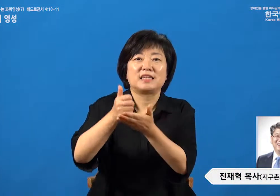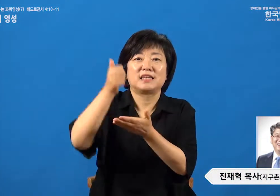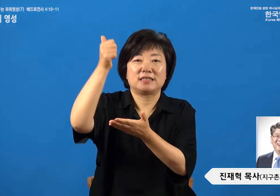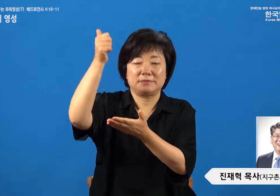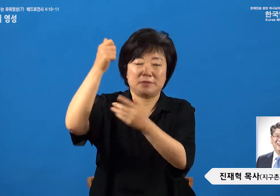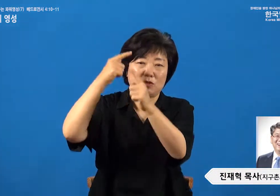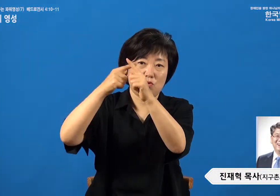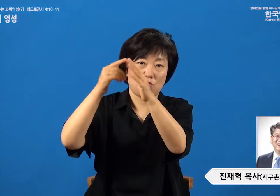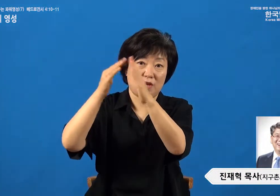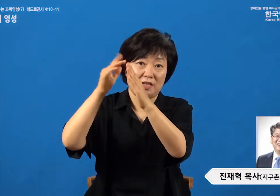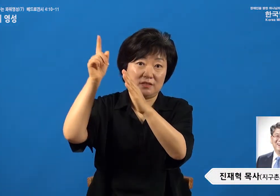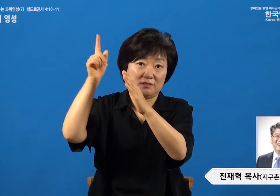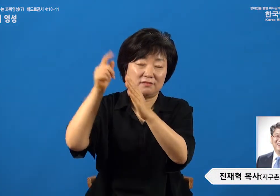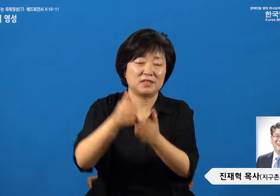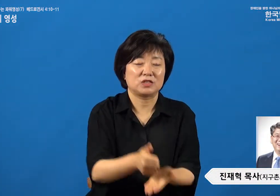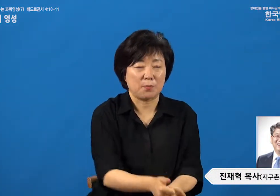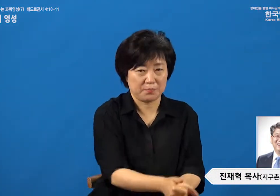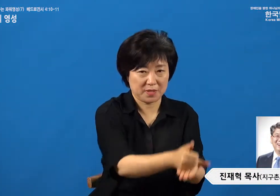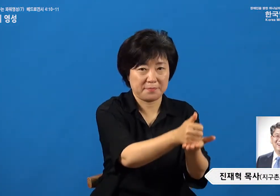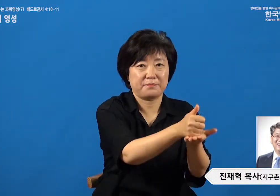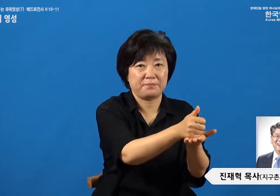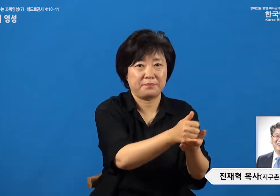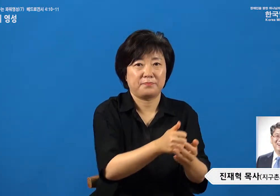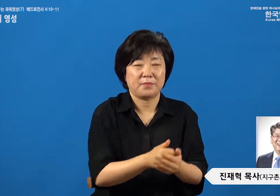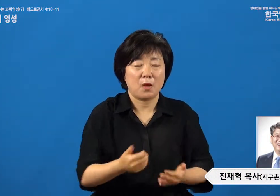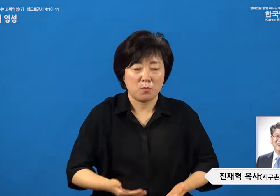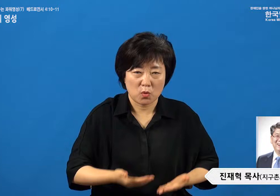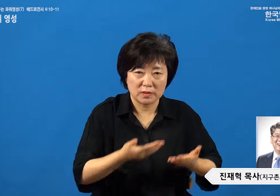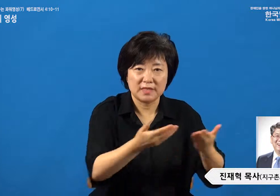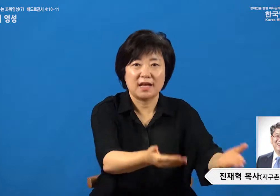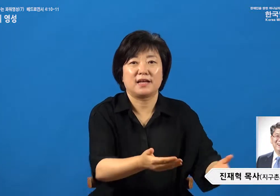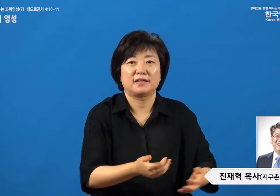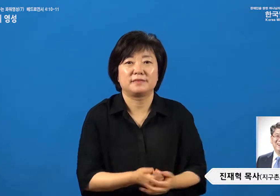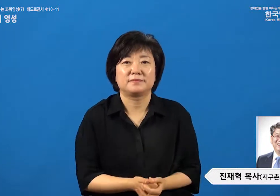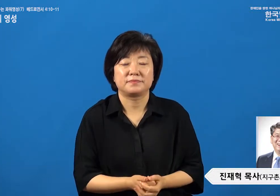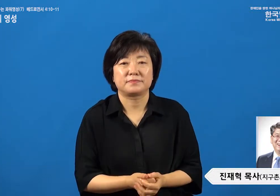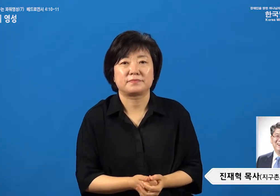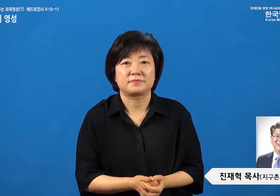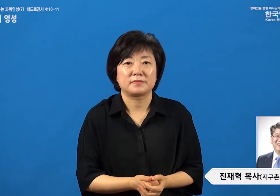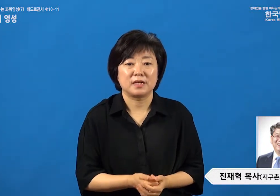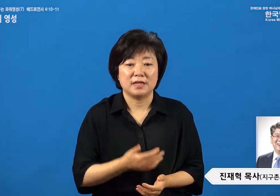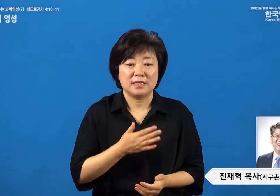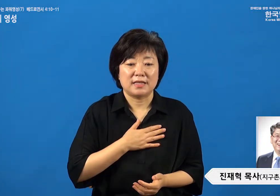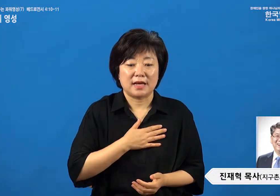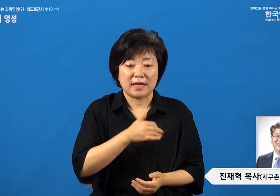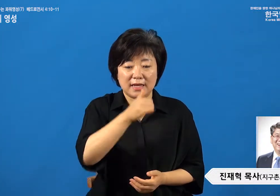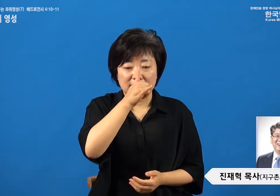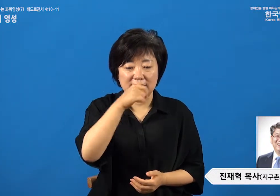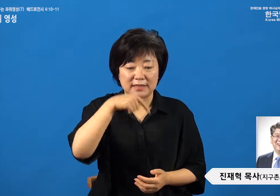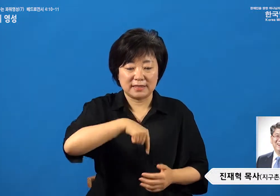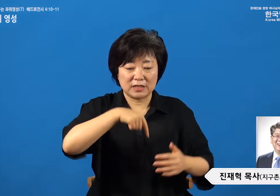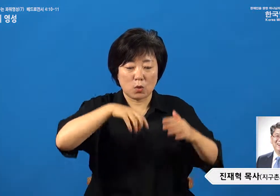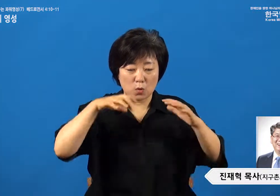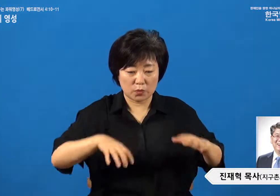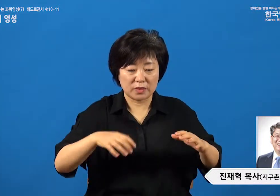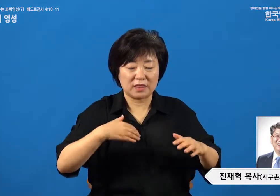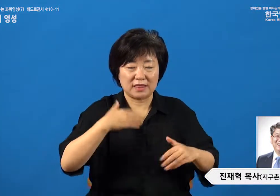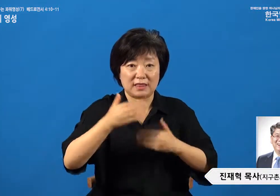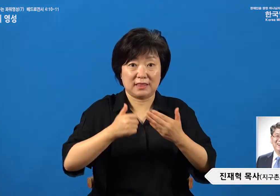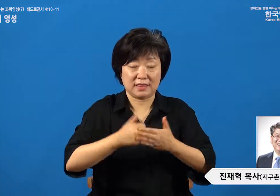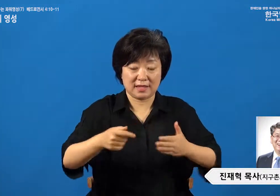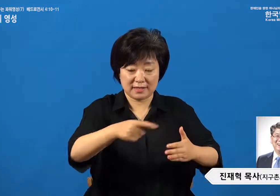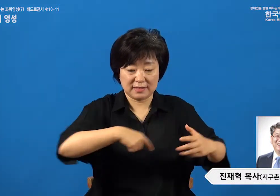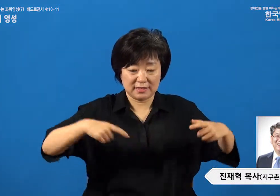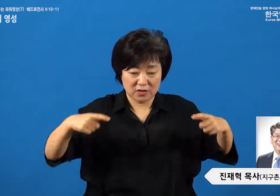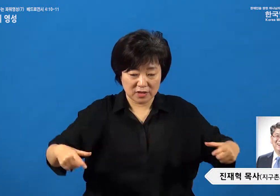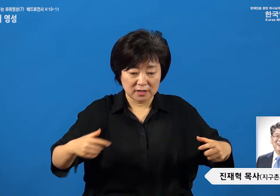하나님의 교회는 섬김입니다. 봉사입니다. 내가 있는 그곳에서, 나의 부르신